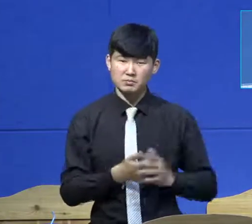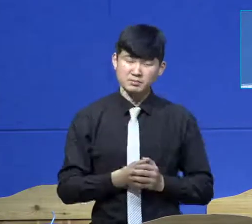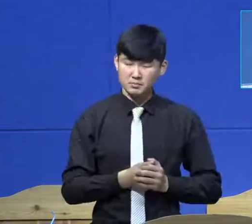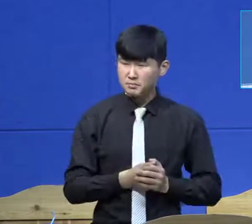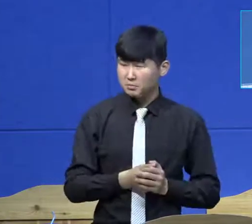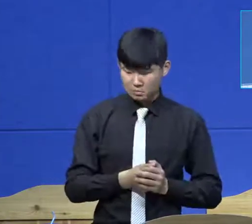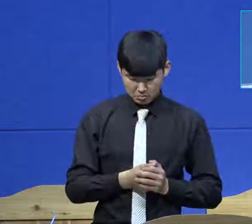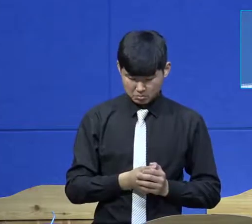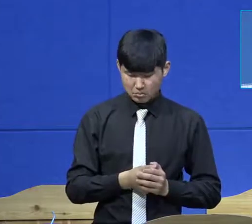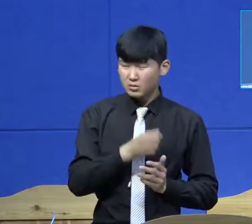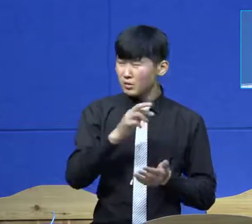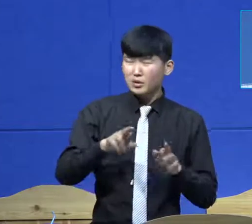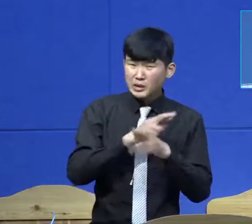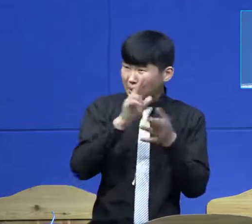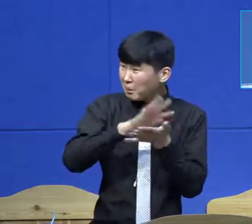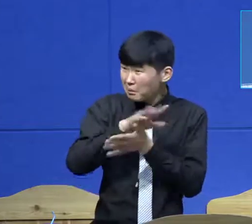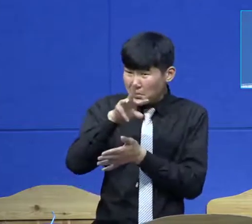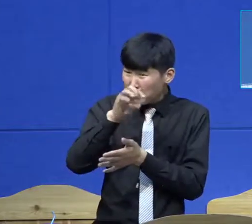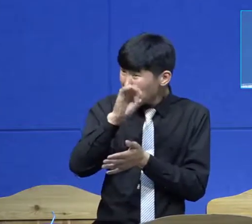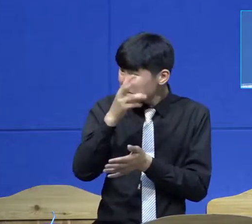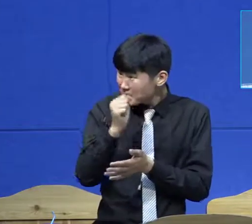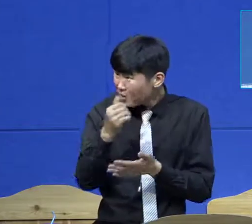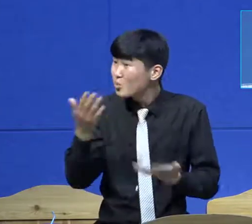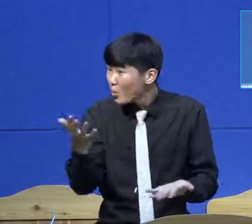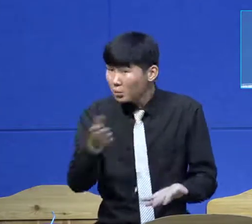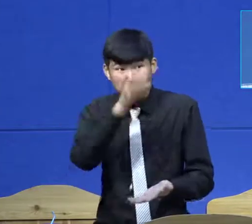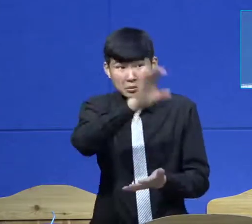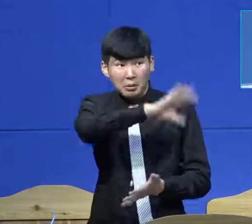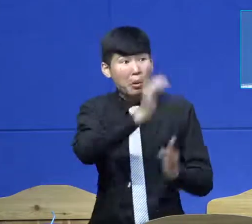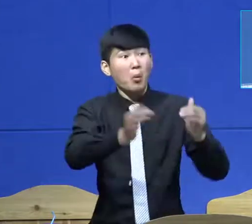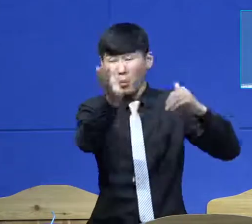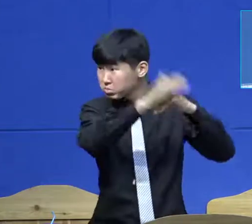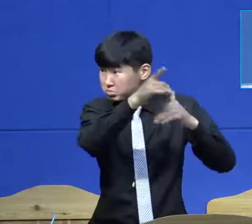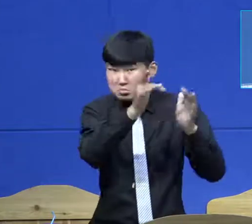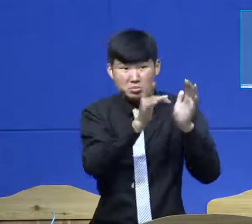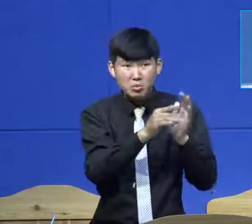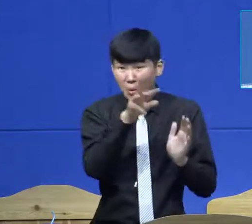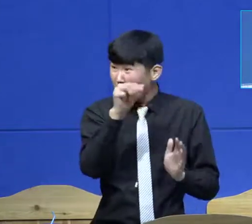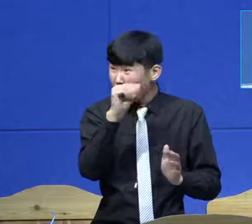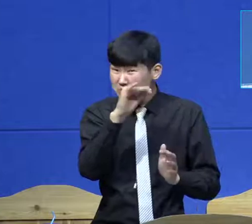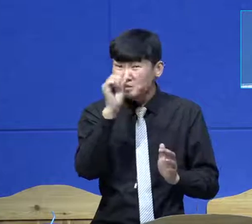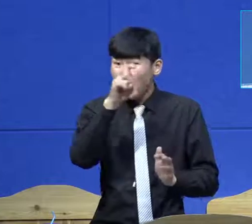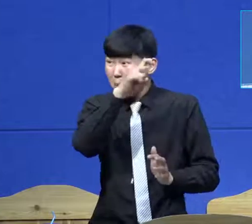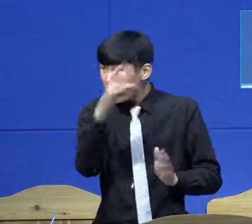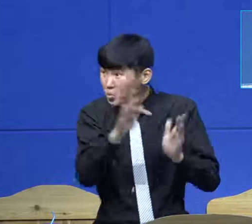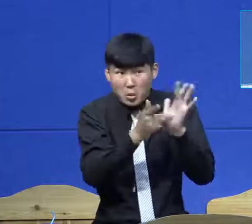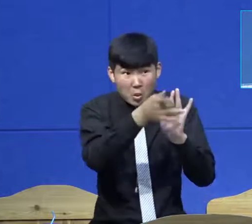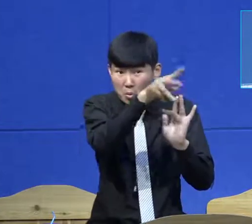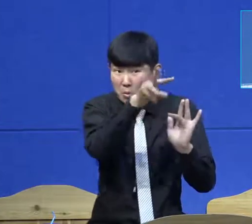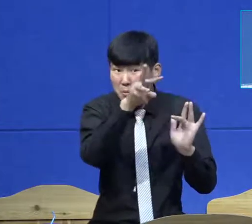тэр яруу алдарт Месиаг юу гэнэ? Тэр загалмаа дээр өгсөн. Тэр Можаны хүү тэр Есүс чинь Месиа юм